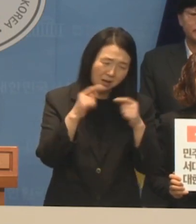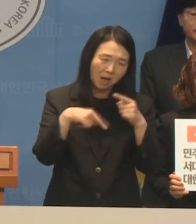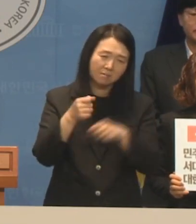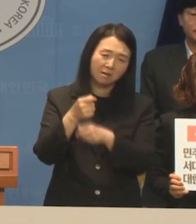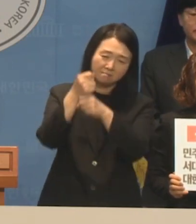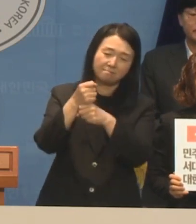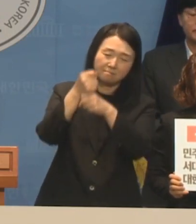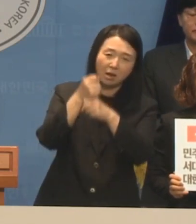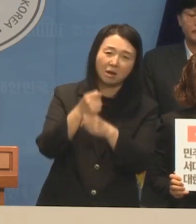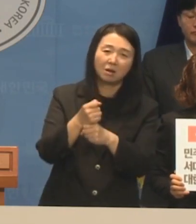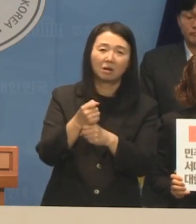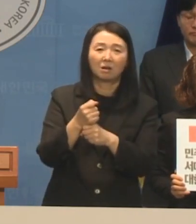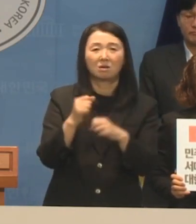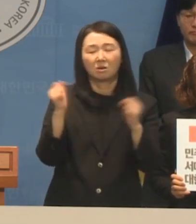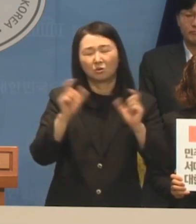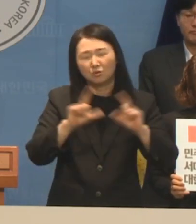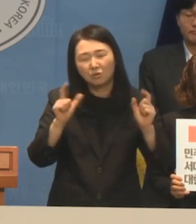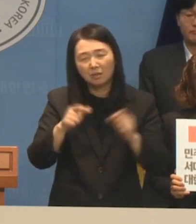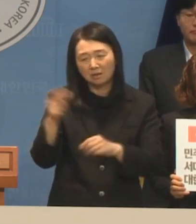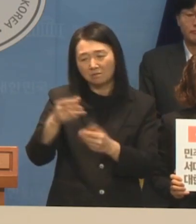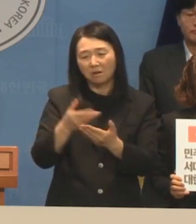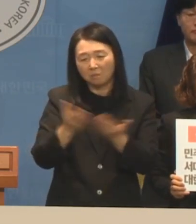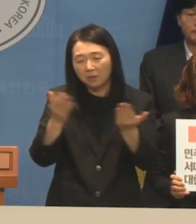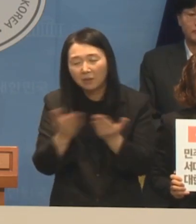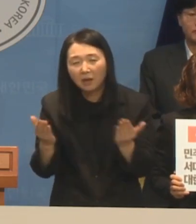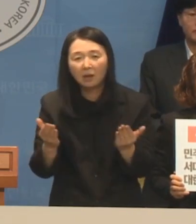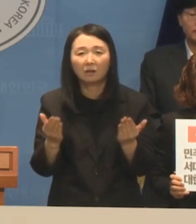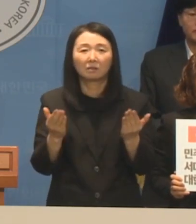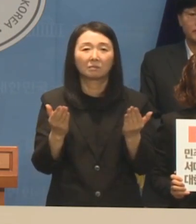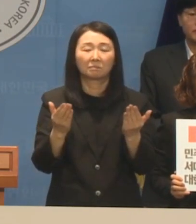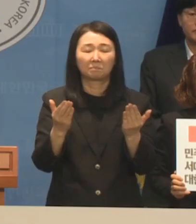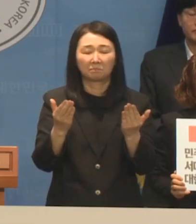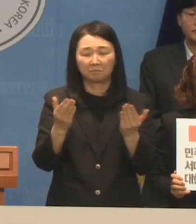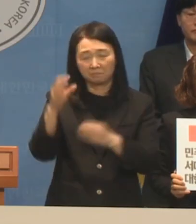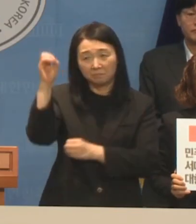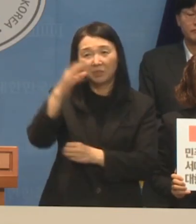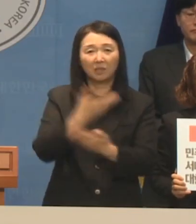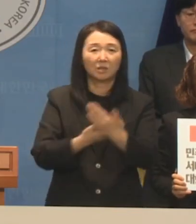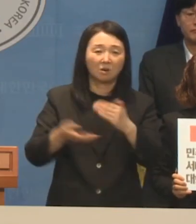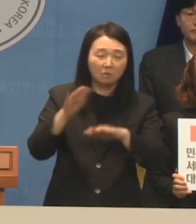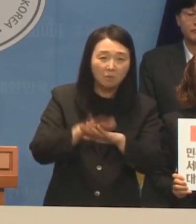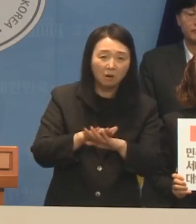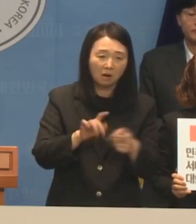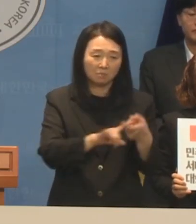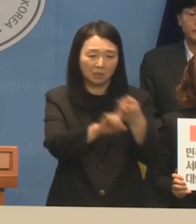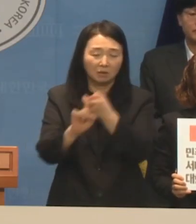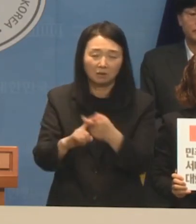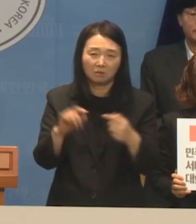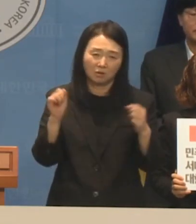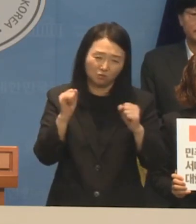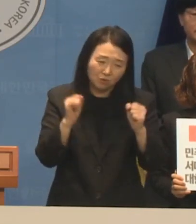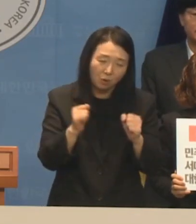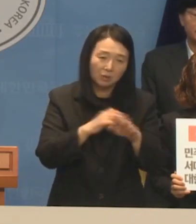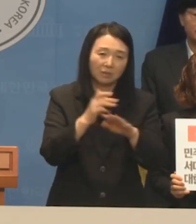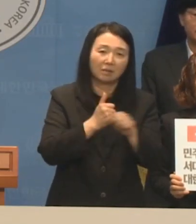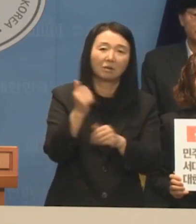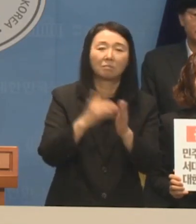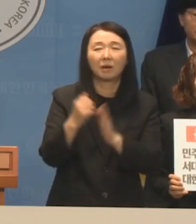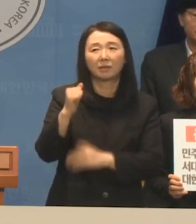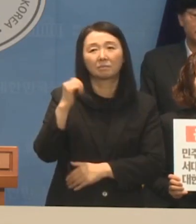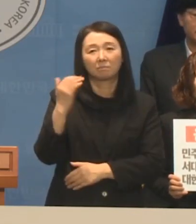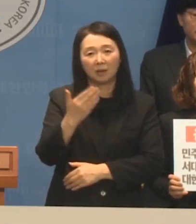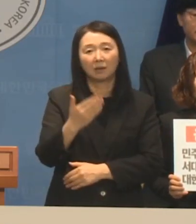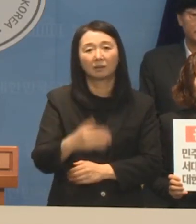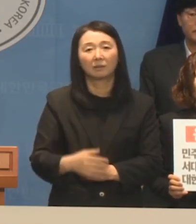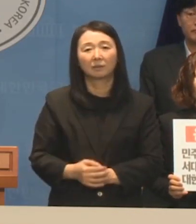들고 추운 날 핫팩을 나누며 광장을 열어낸 빛의 혁명. 우리의 연대가 추운 겨울을 이겨낸 큰 힘이